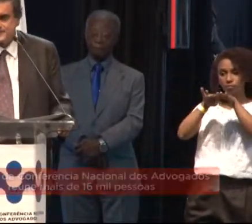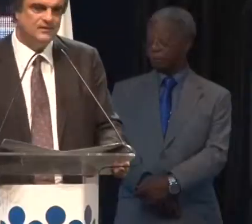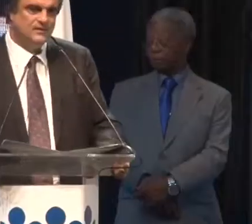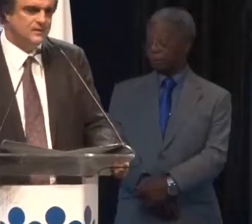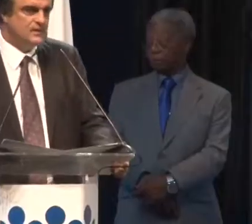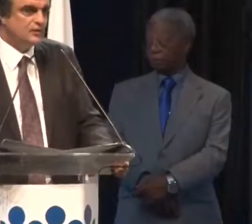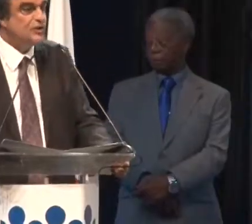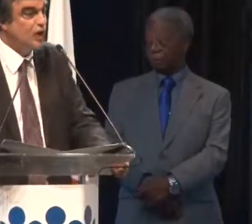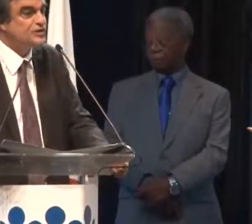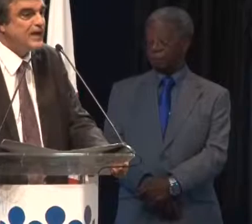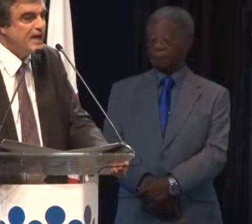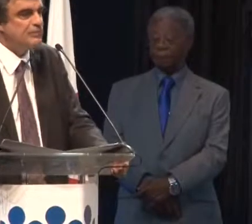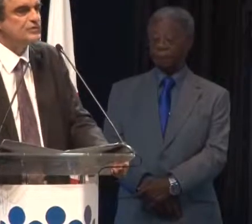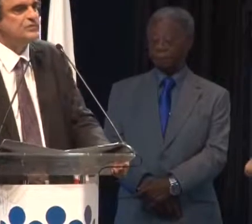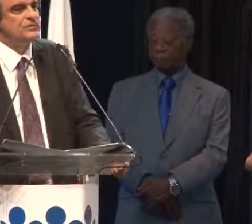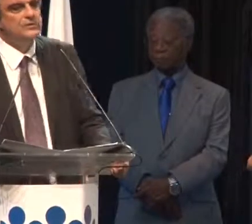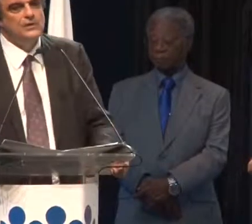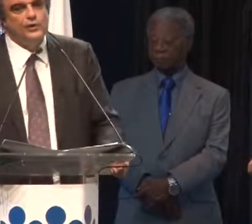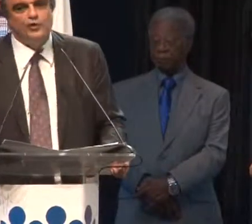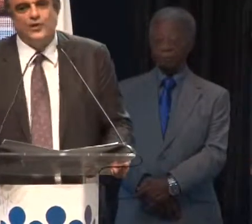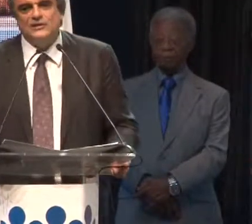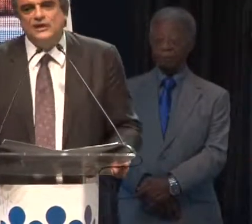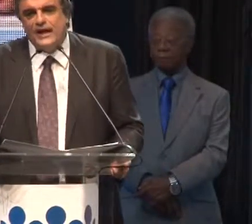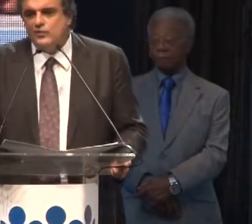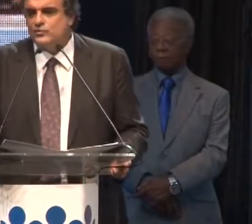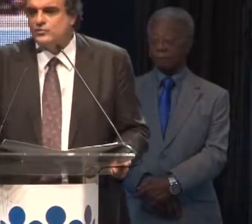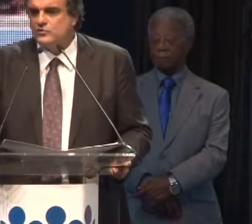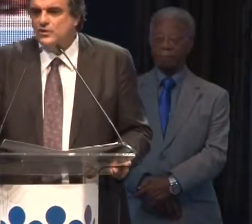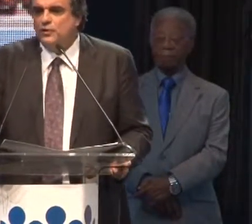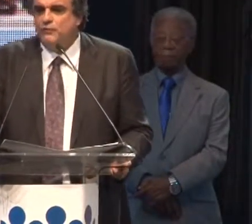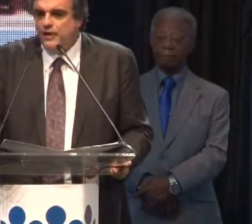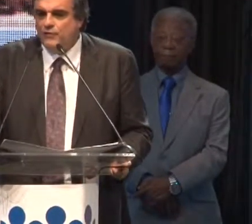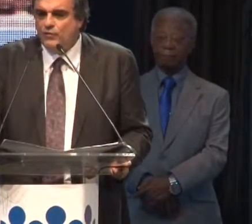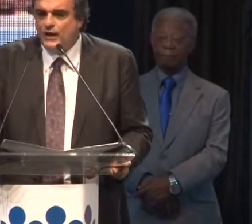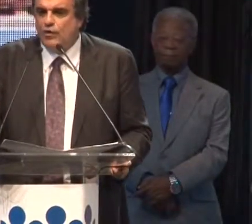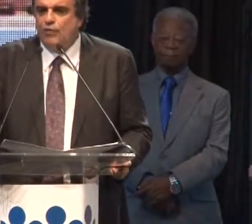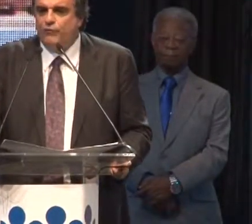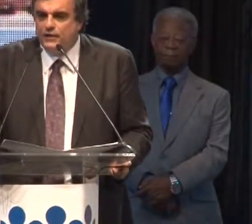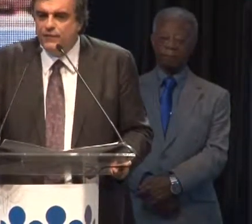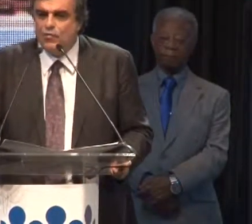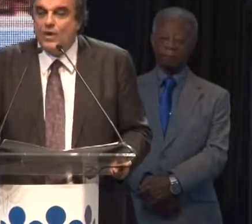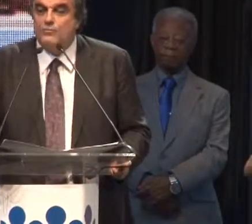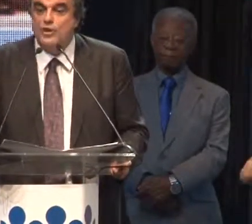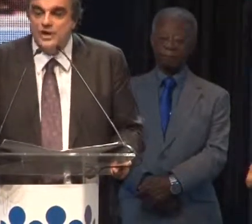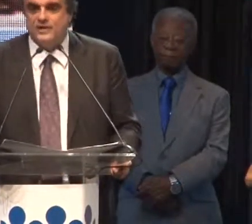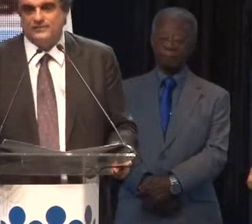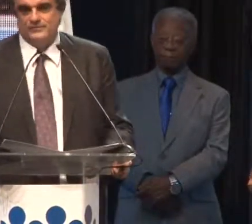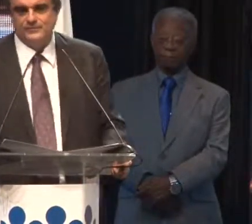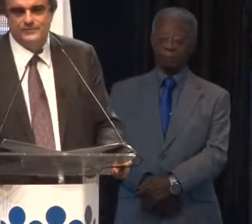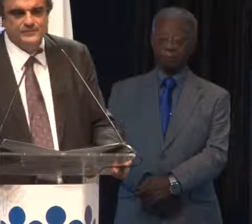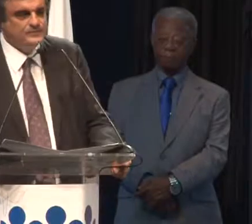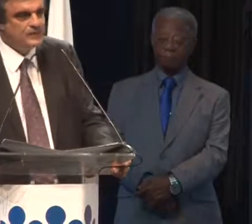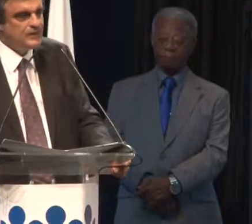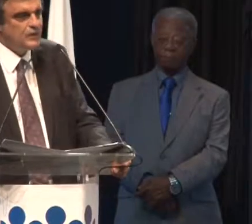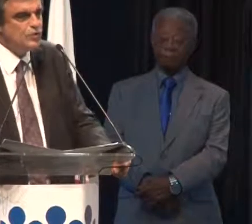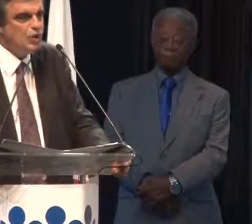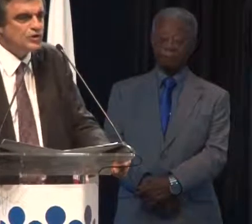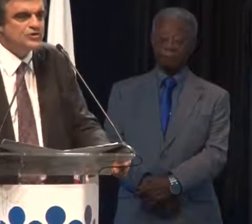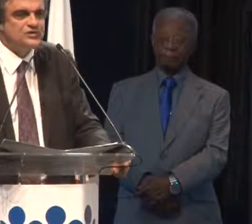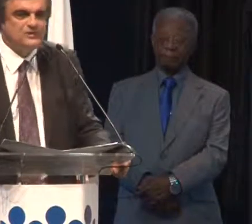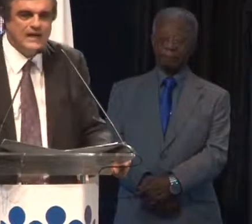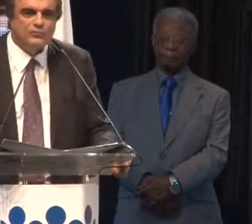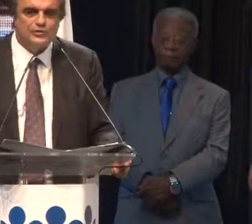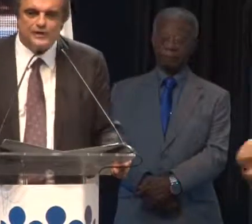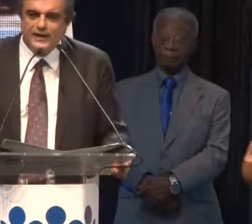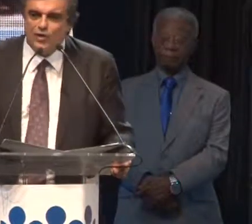nacional. Se nós queremos que os brasileiros vivam e convivam com harmonia,